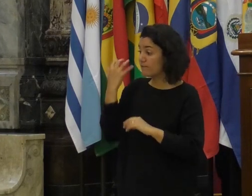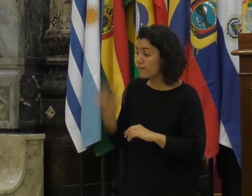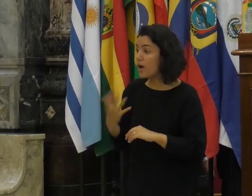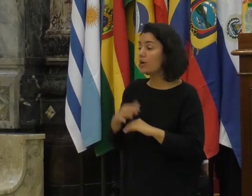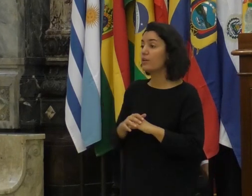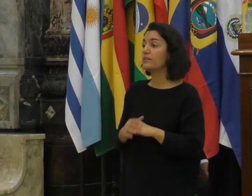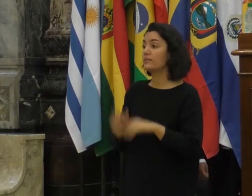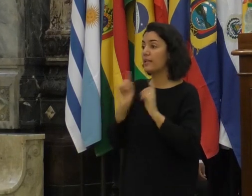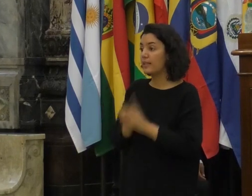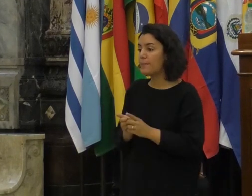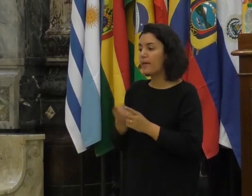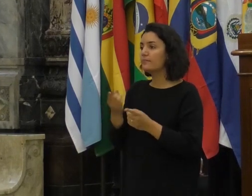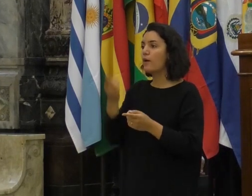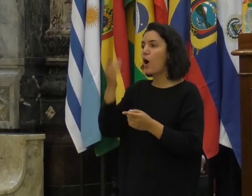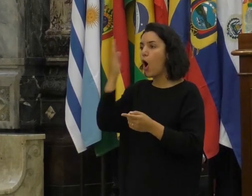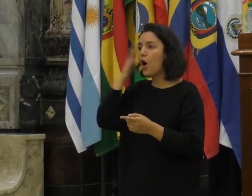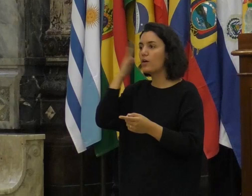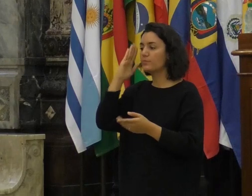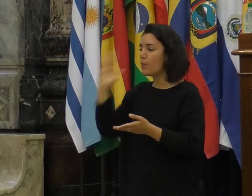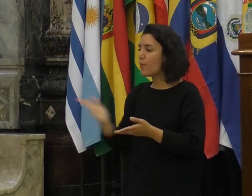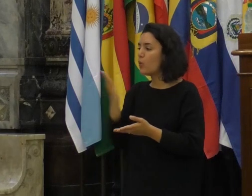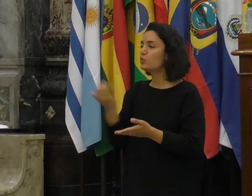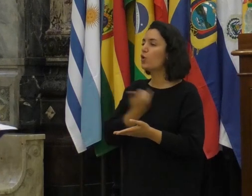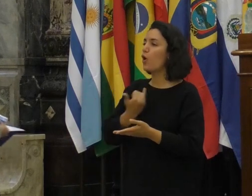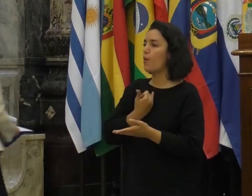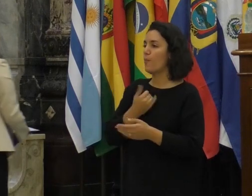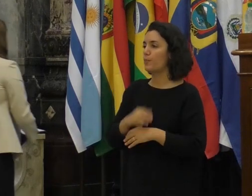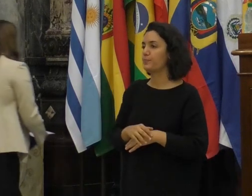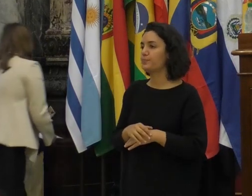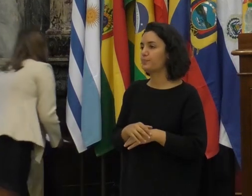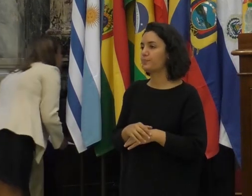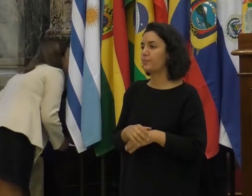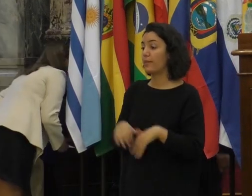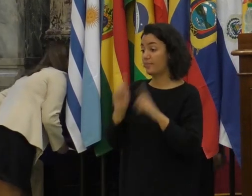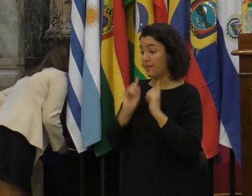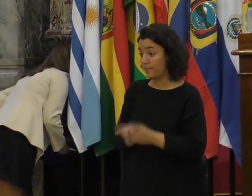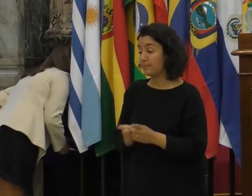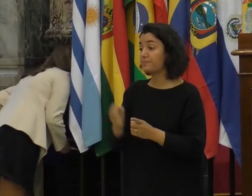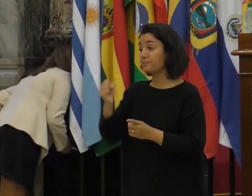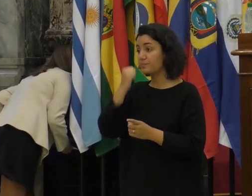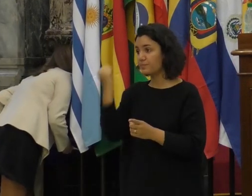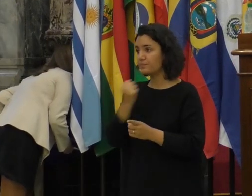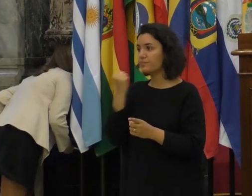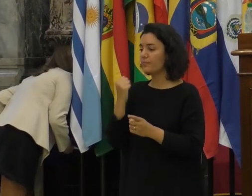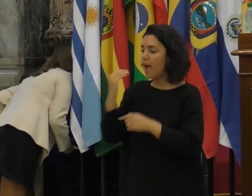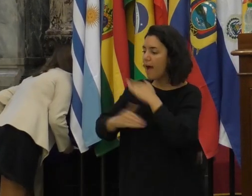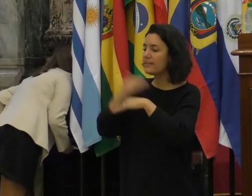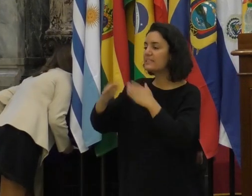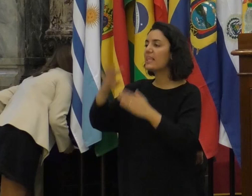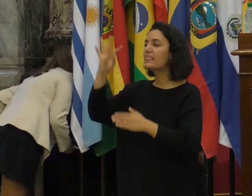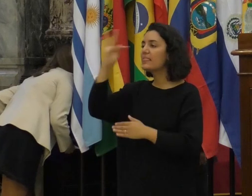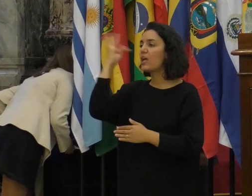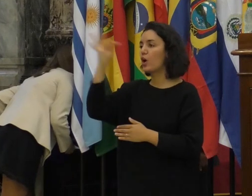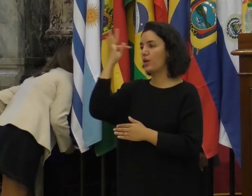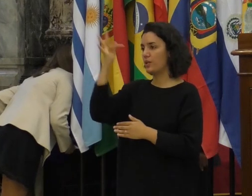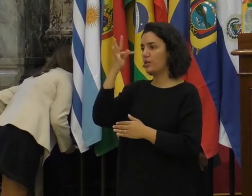sus vías de conocimiento. Otra fuente está en los avances teóricos y metodológicos de